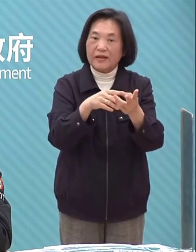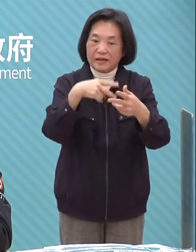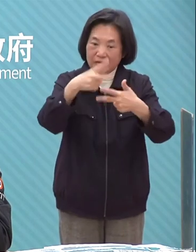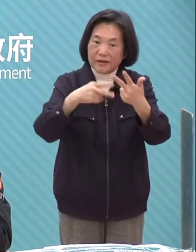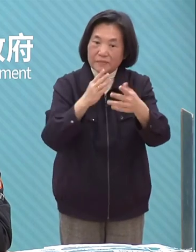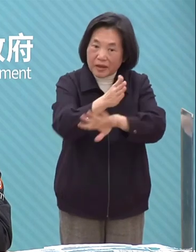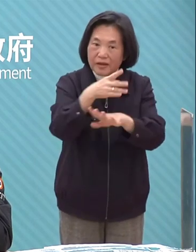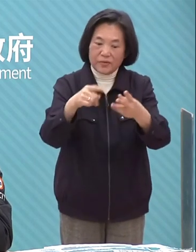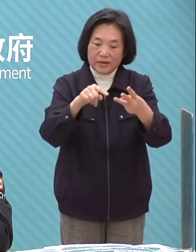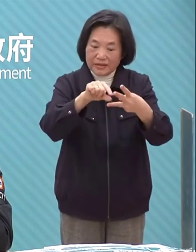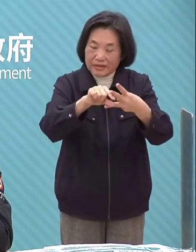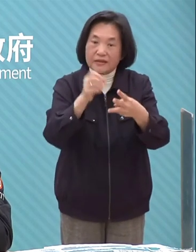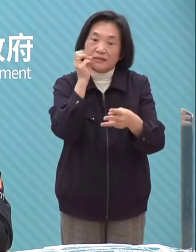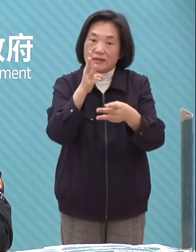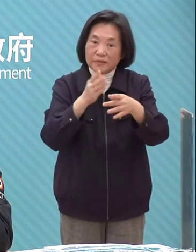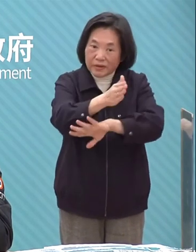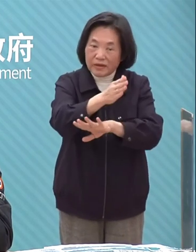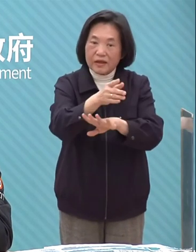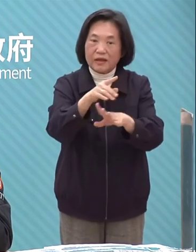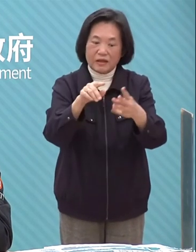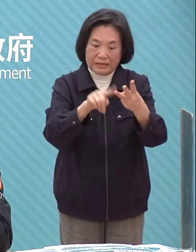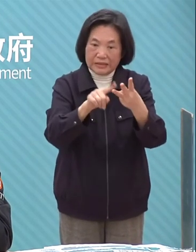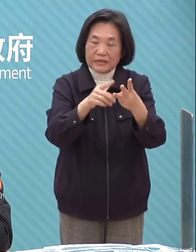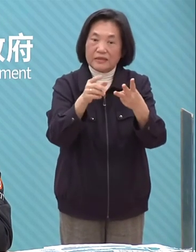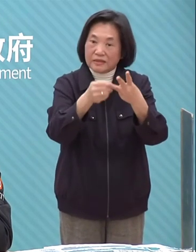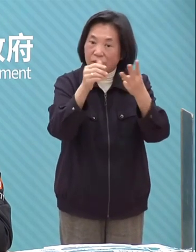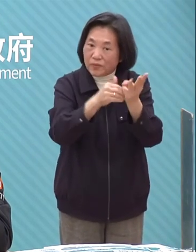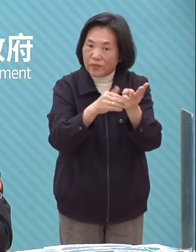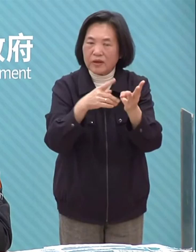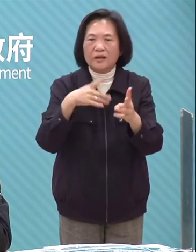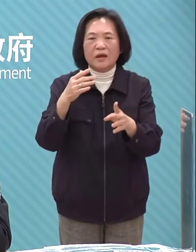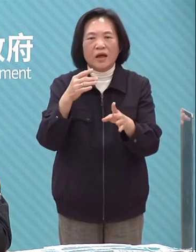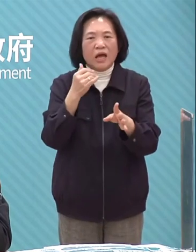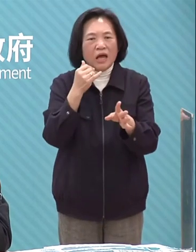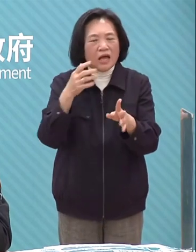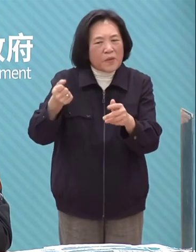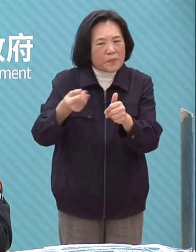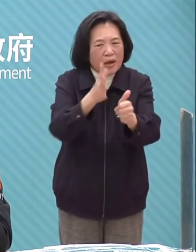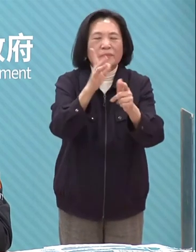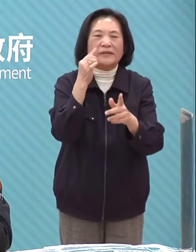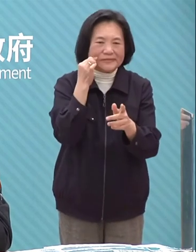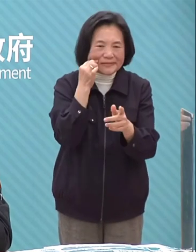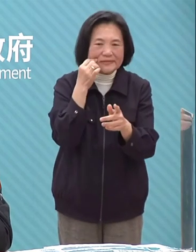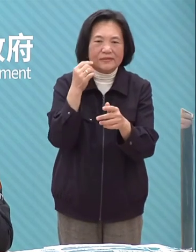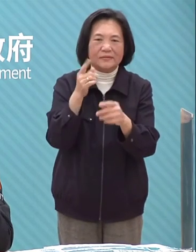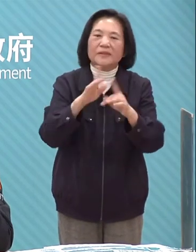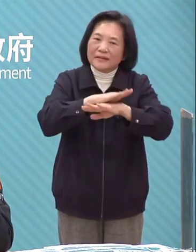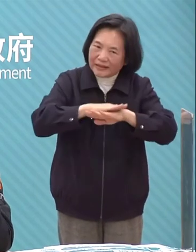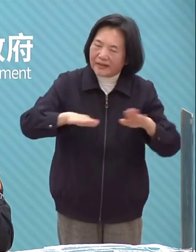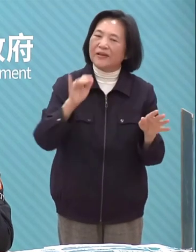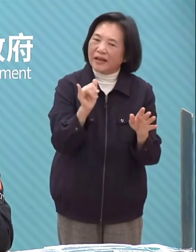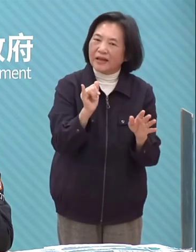超过3个月有打疫苗，我们认为你不太容易感染。就算感染也不太容易传染别人，所以比较安全